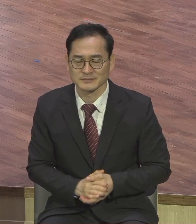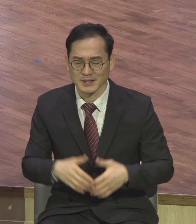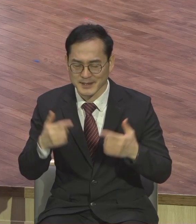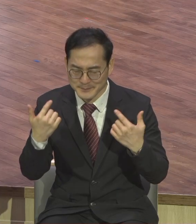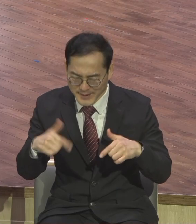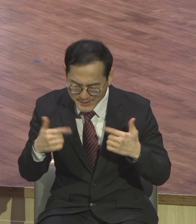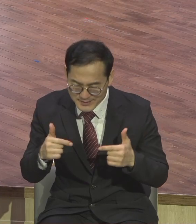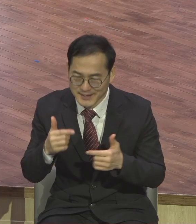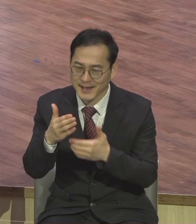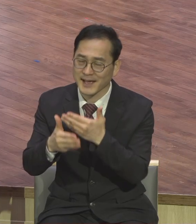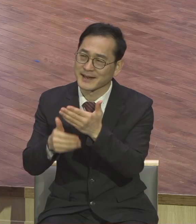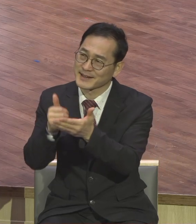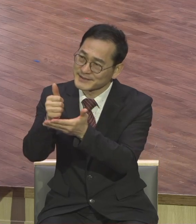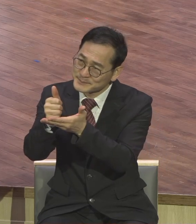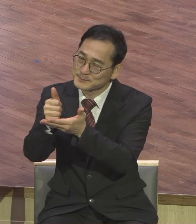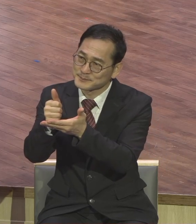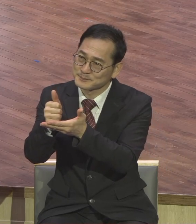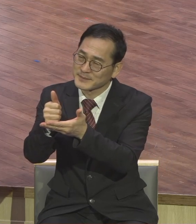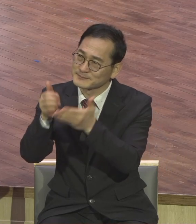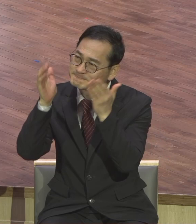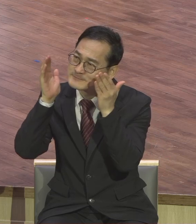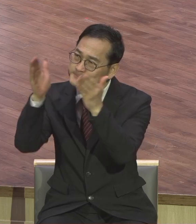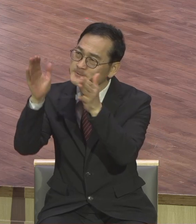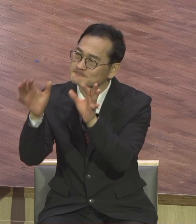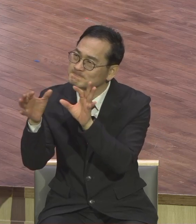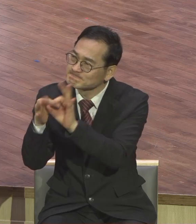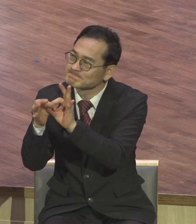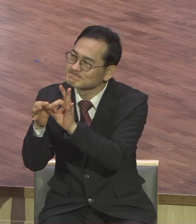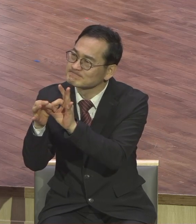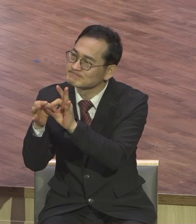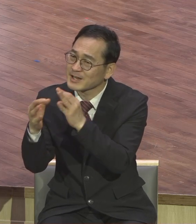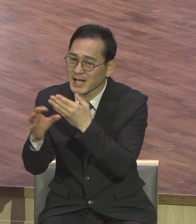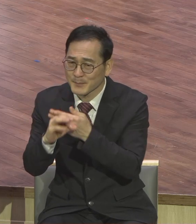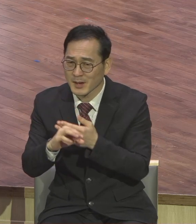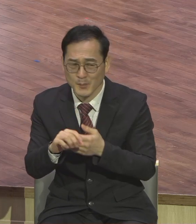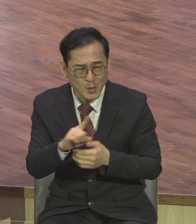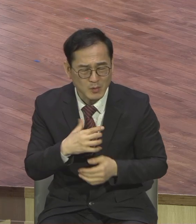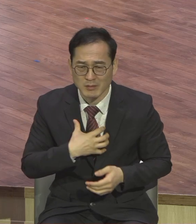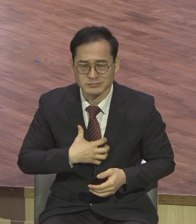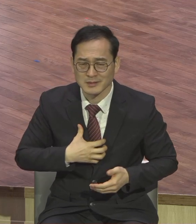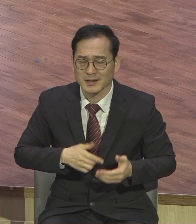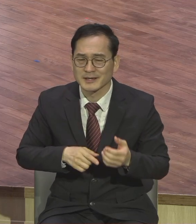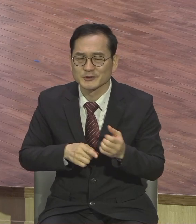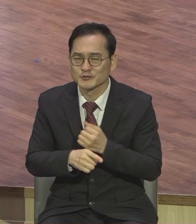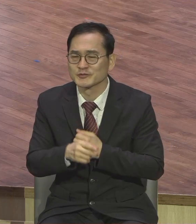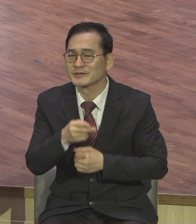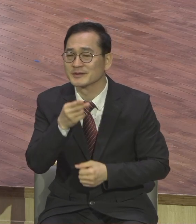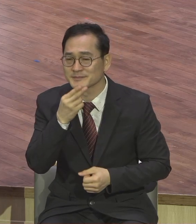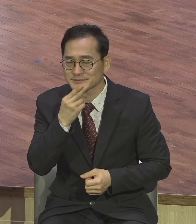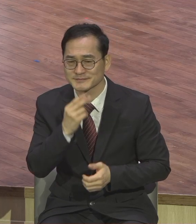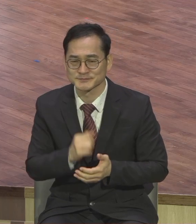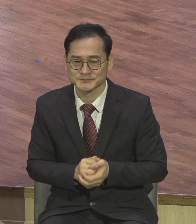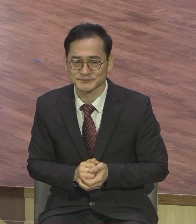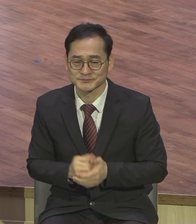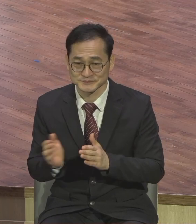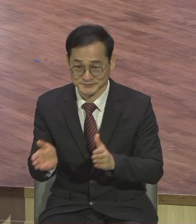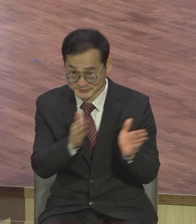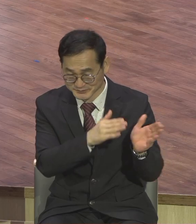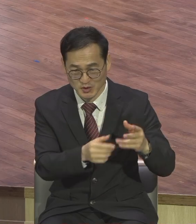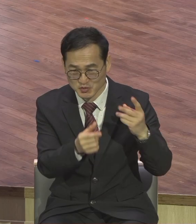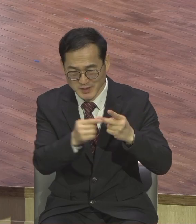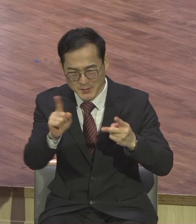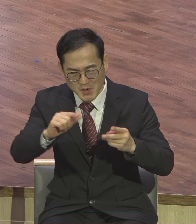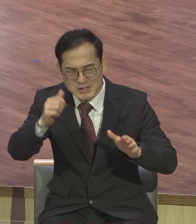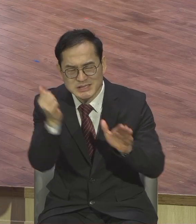매일매일 하나님 앞에 깨어 있으면 그런 것 없을 필요 없어요. 또 어떤 분들은요, 실패할까,